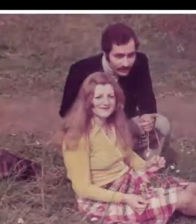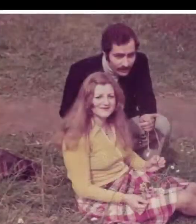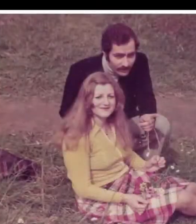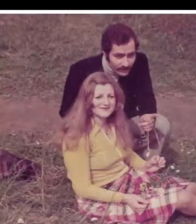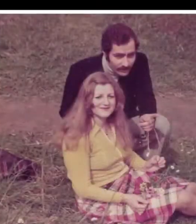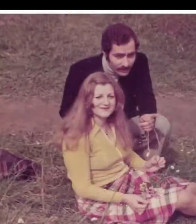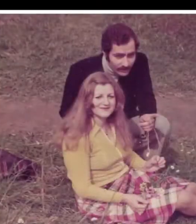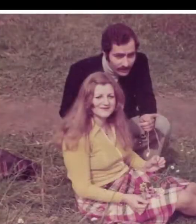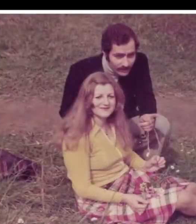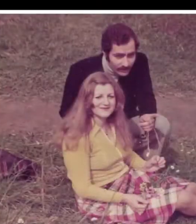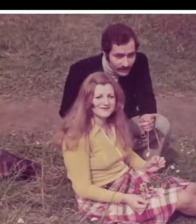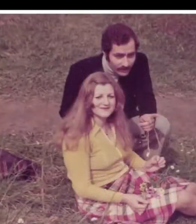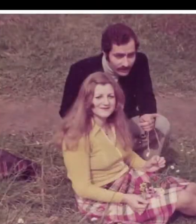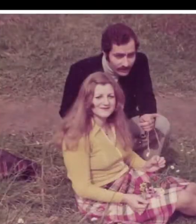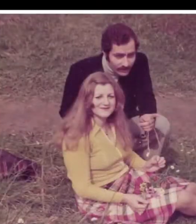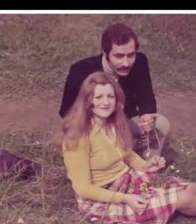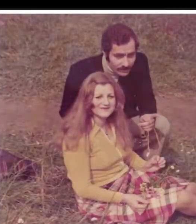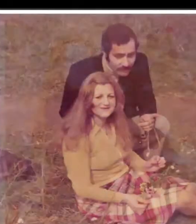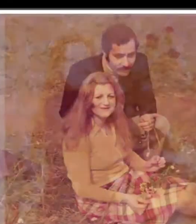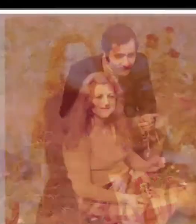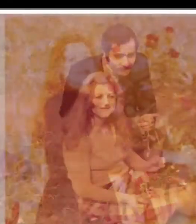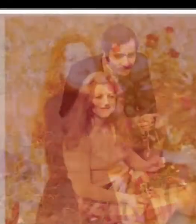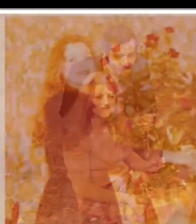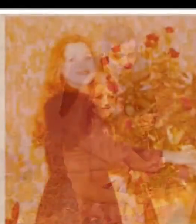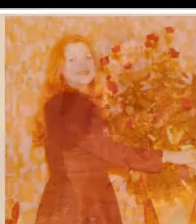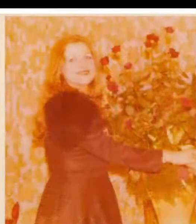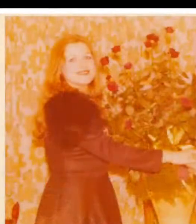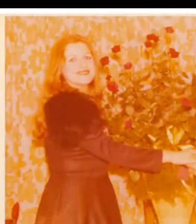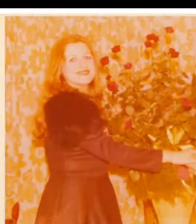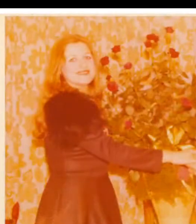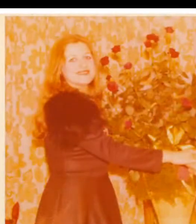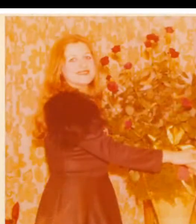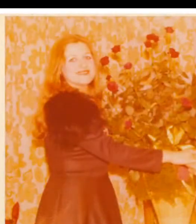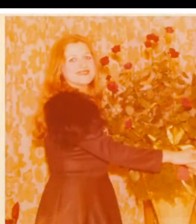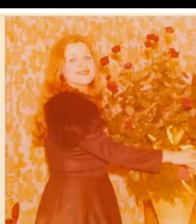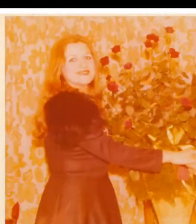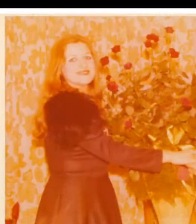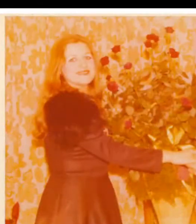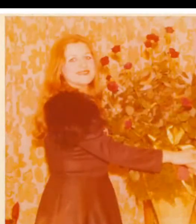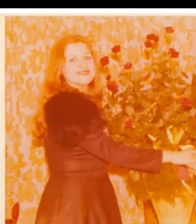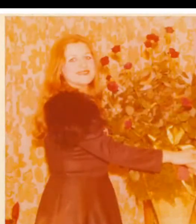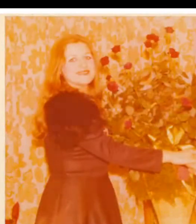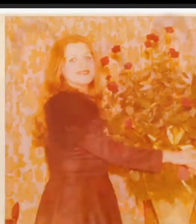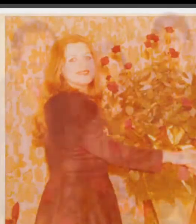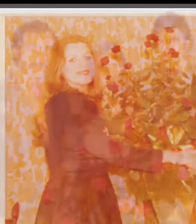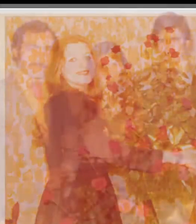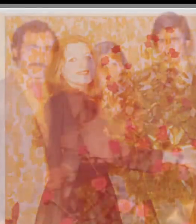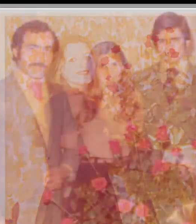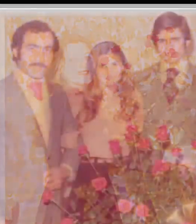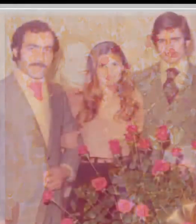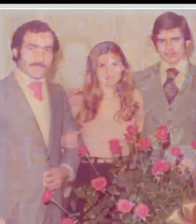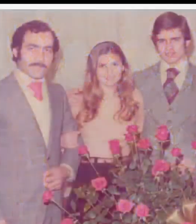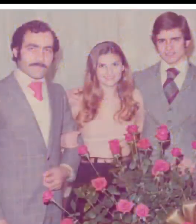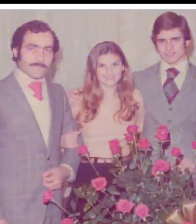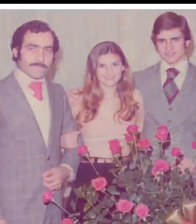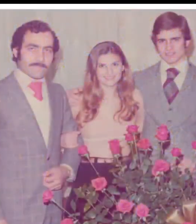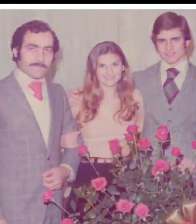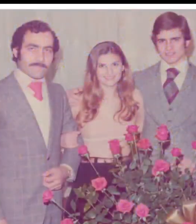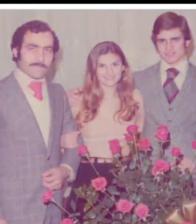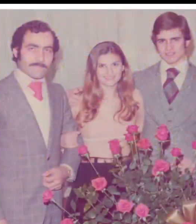Se chiudo gli occhi vedo già un mondo in